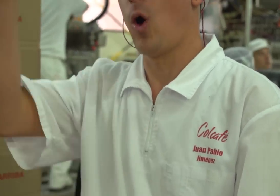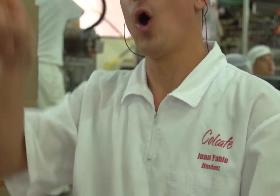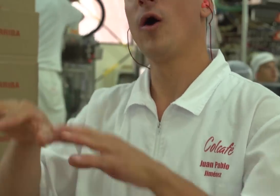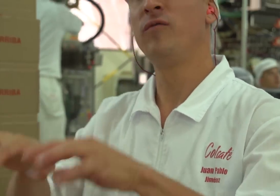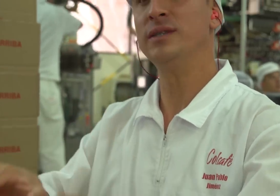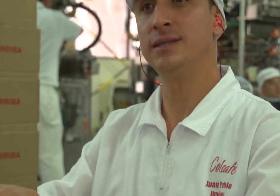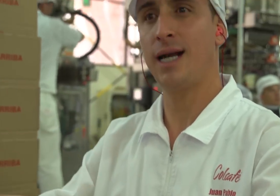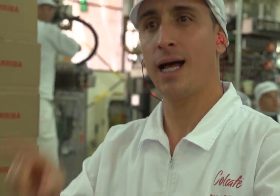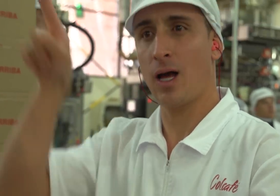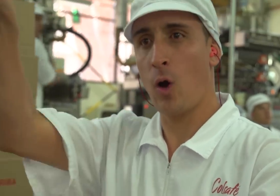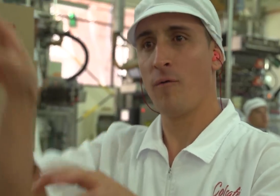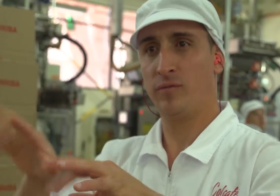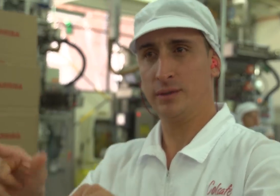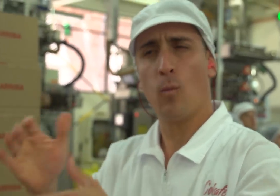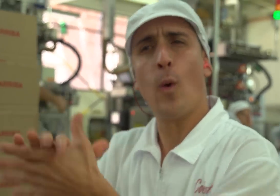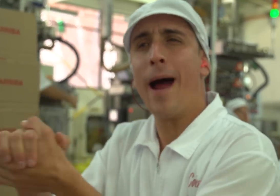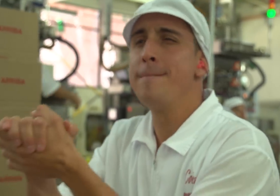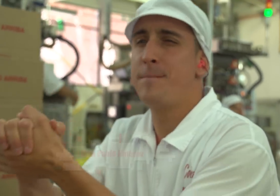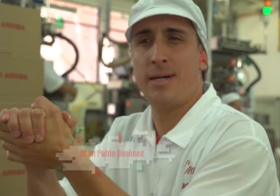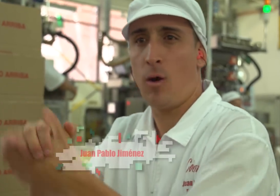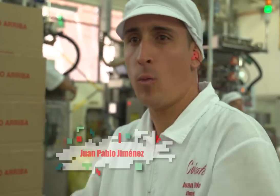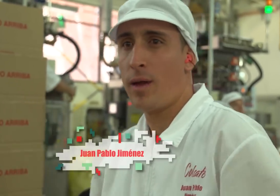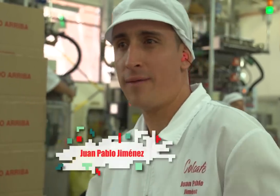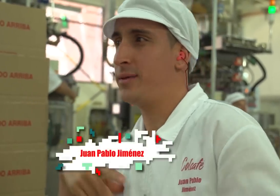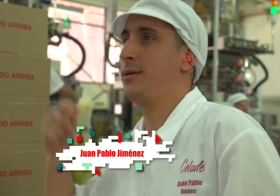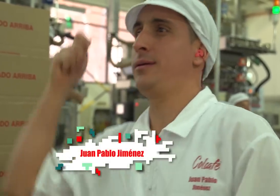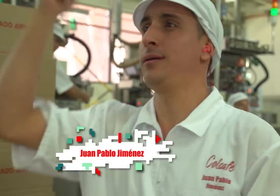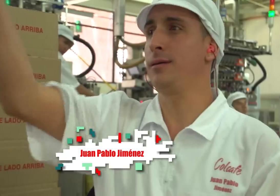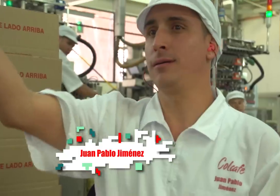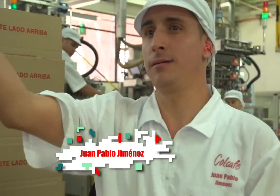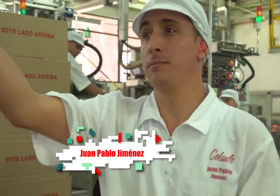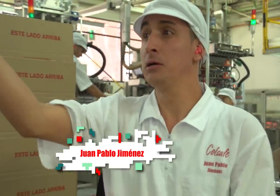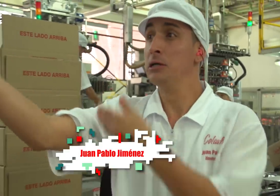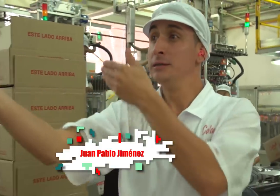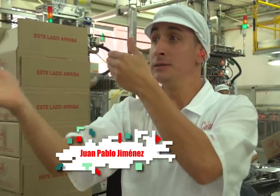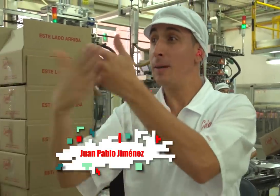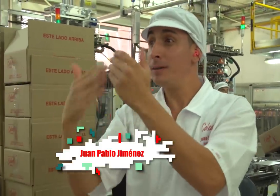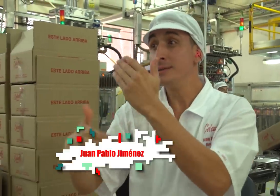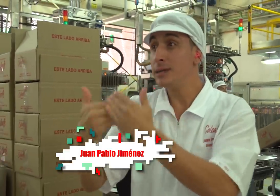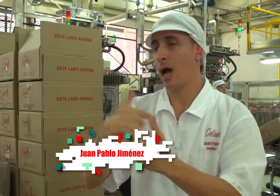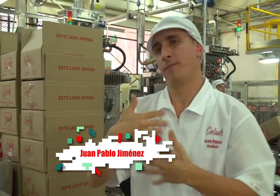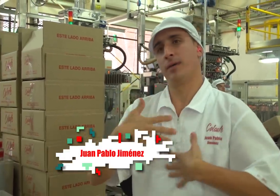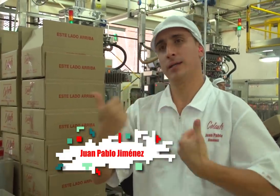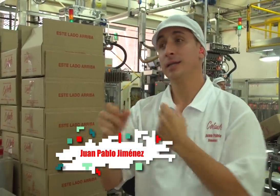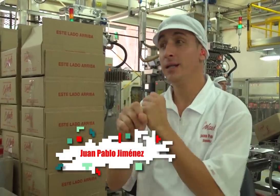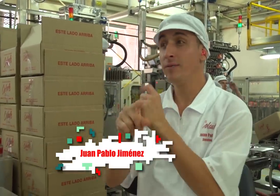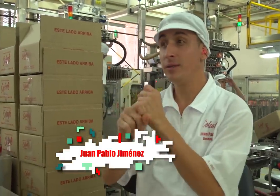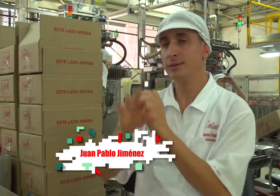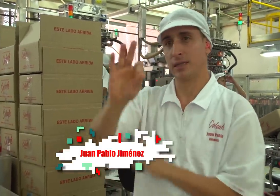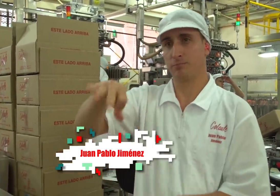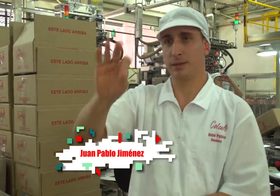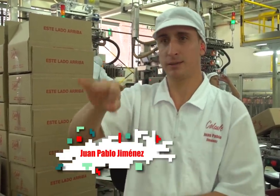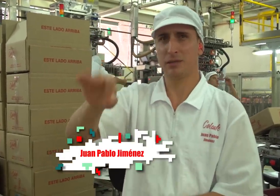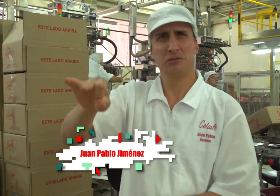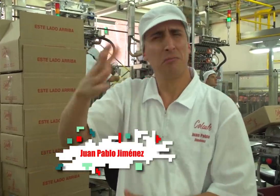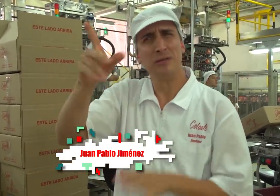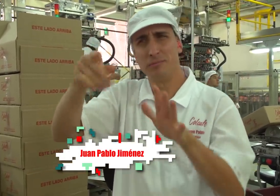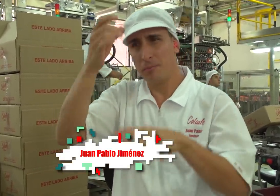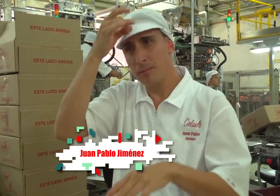y en la oficina yo tenía una amiga, entonces le entregué la hoja de vida y cuando me avisaron yo estuve muy feliz. Me llamaron a un periodo de prueba